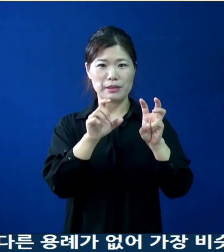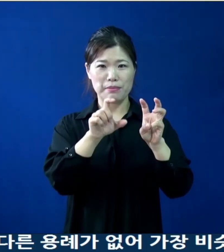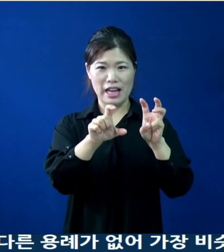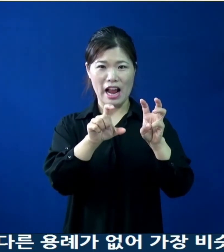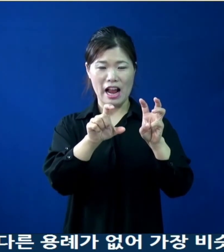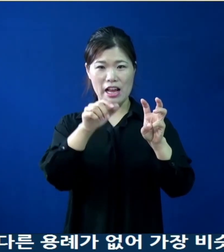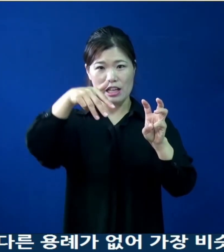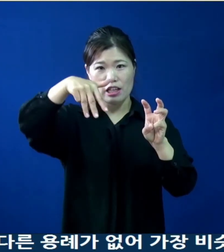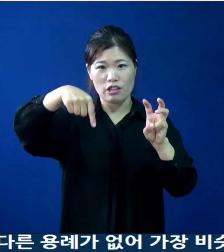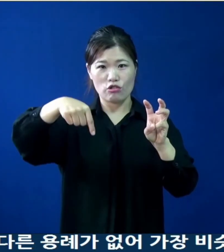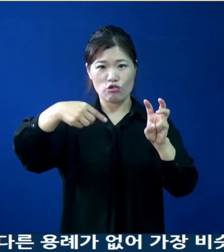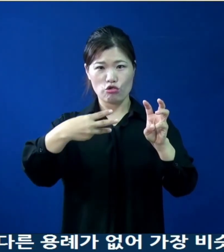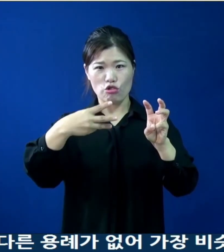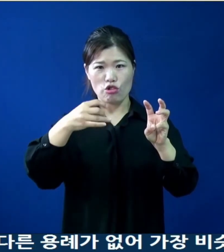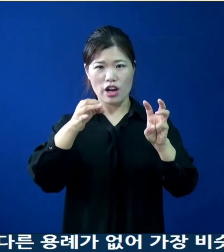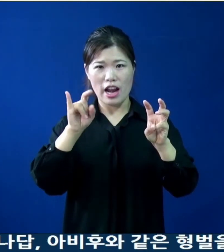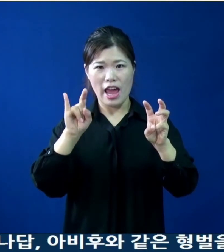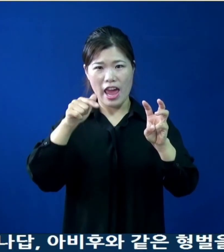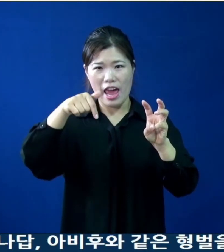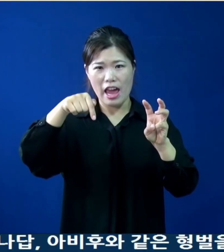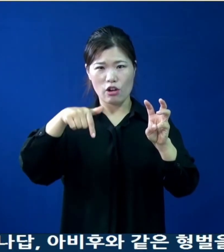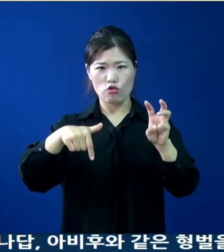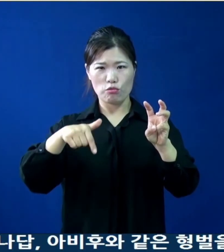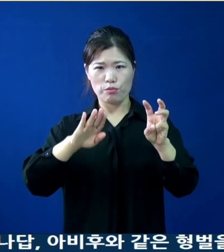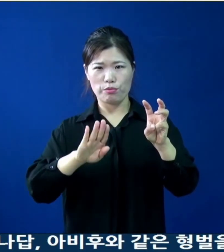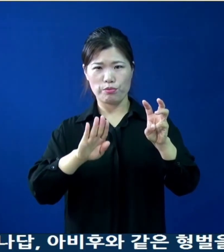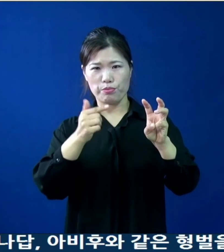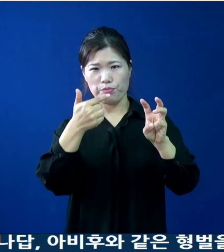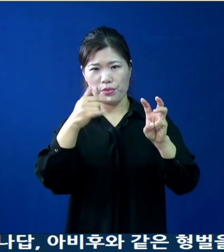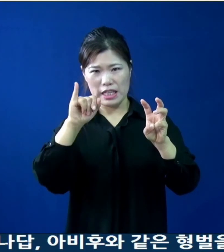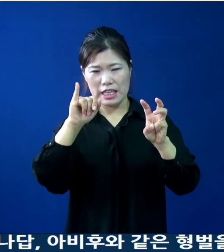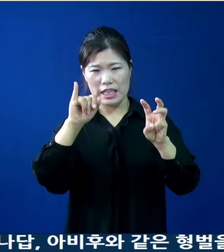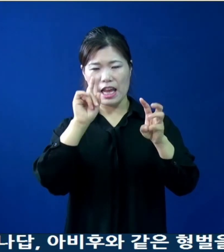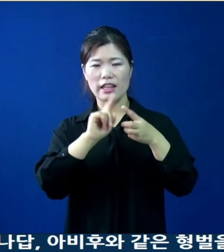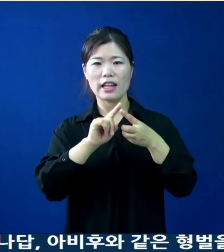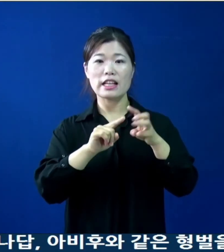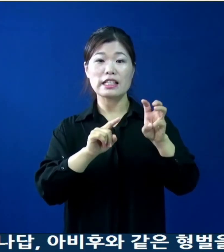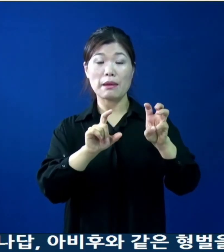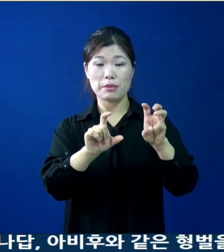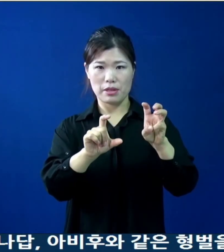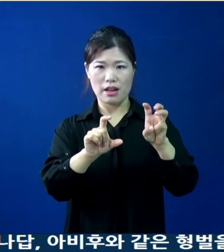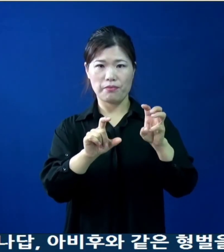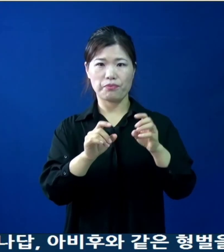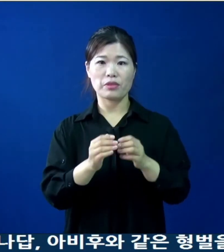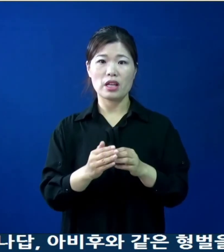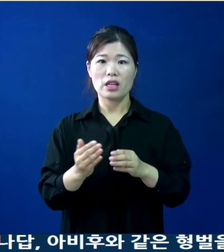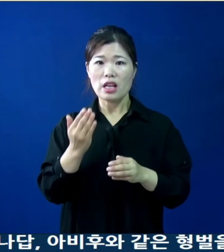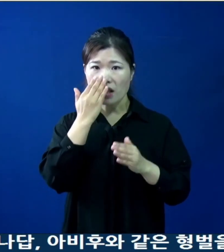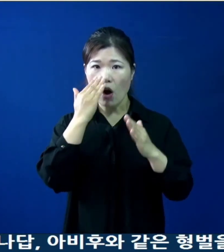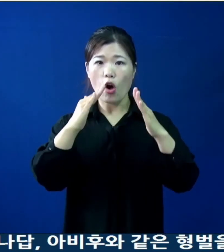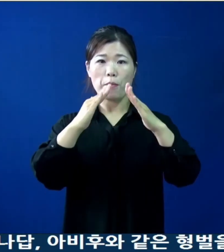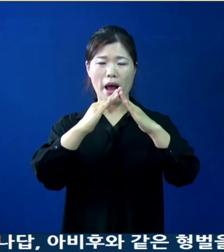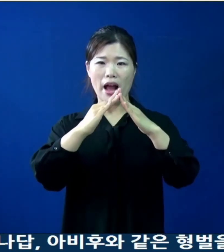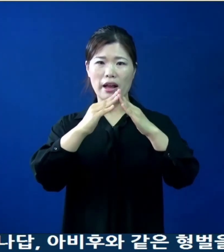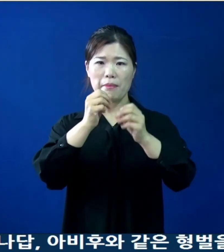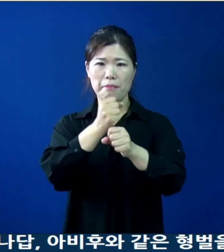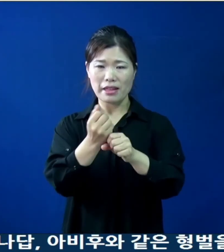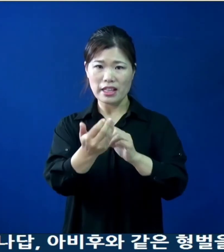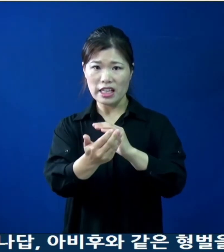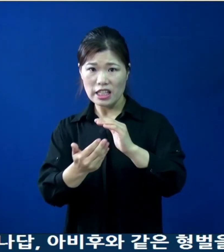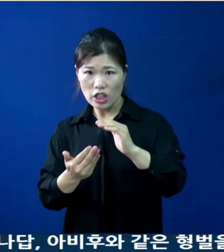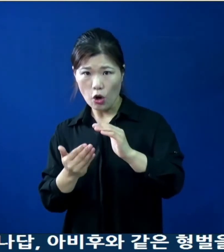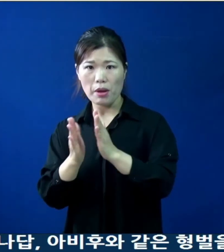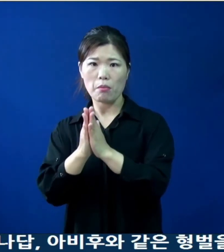30장에는 성막이 만들어지기 전에 모세에게 여호와께서 이 성막 안에 있을